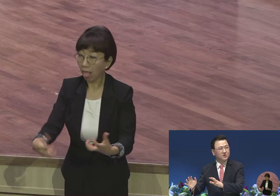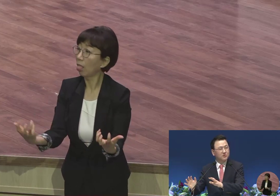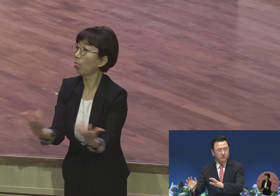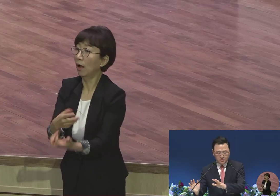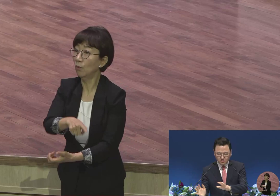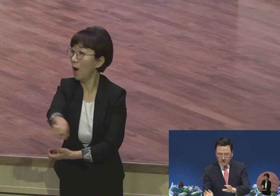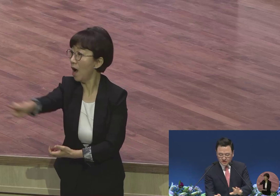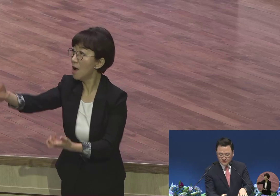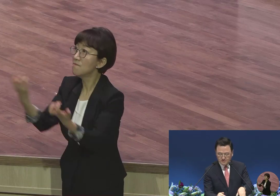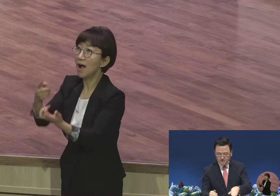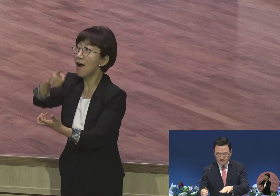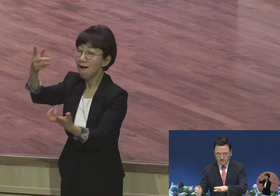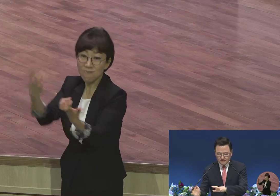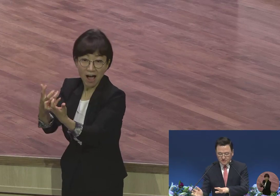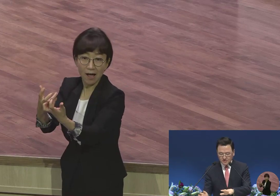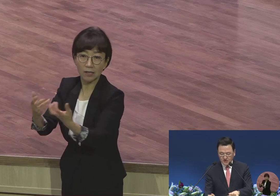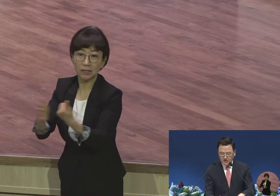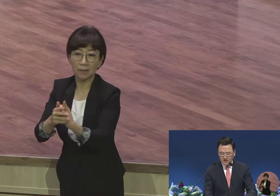어르신들을 이제 비전으로 인도하는